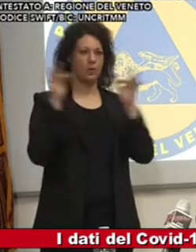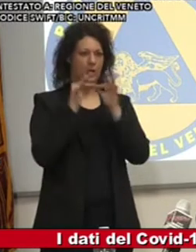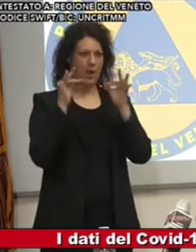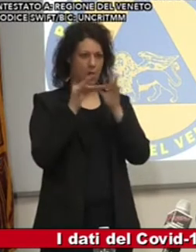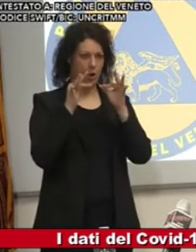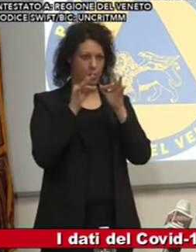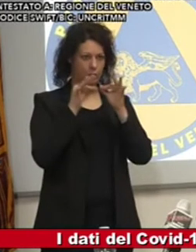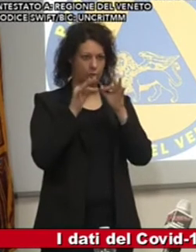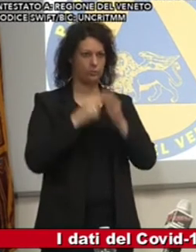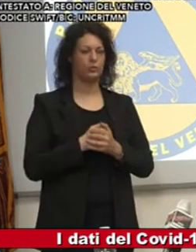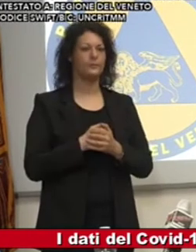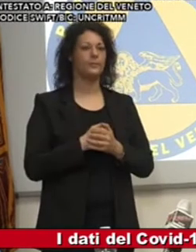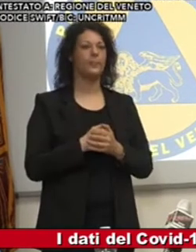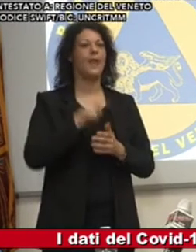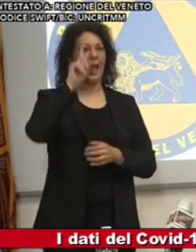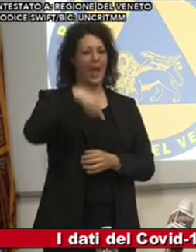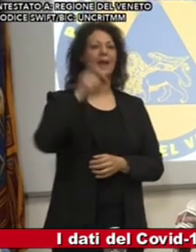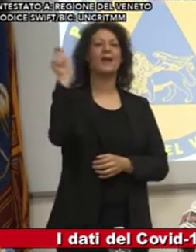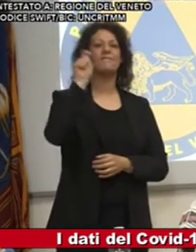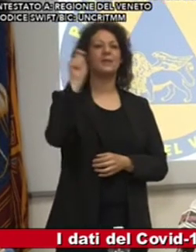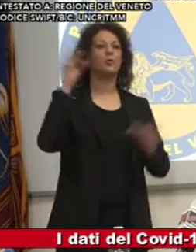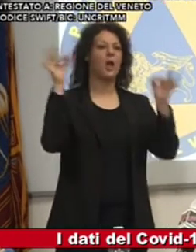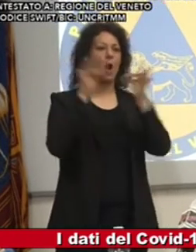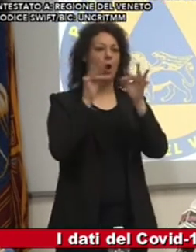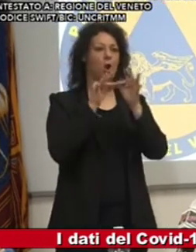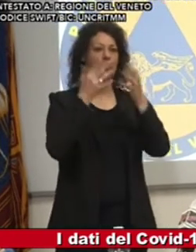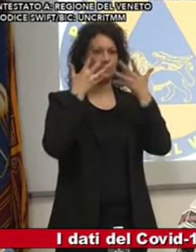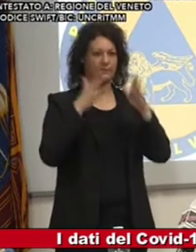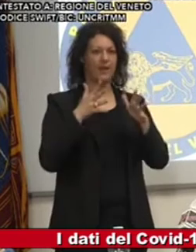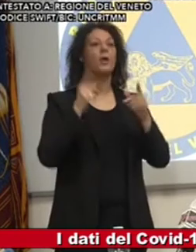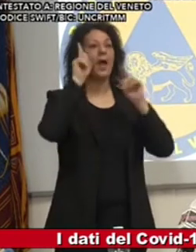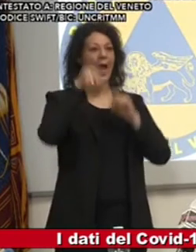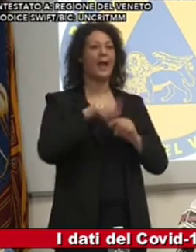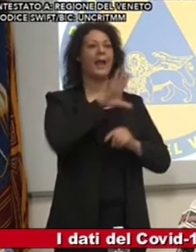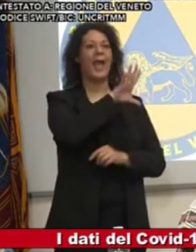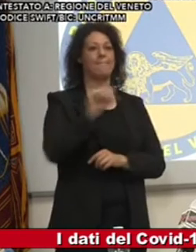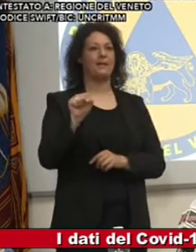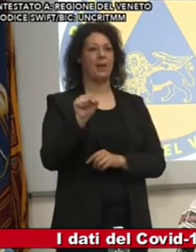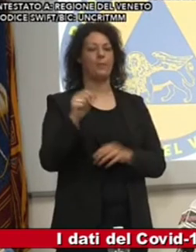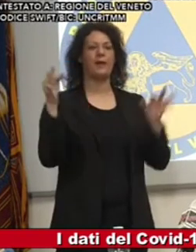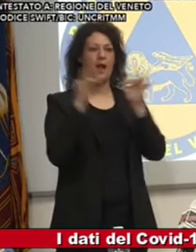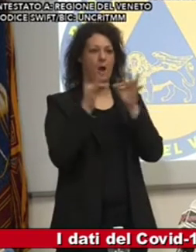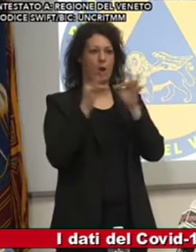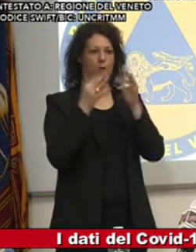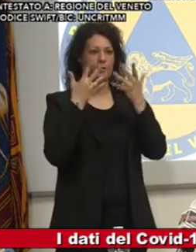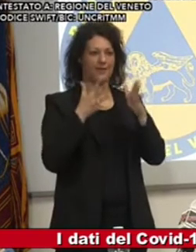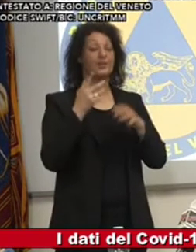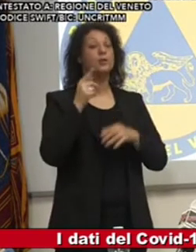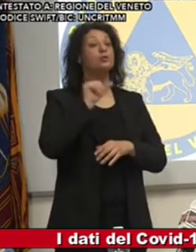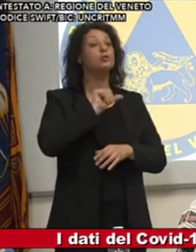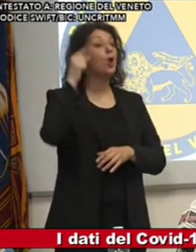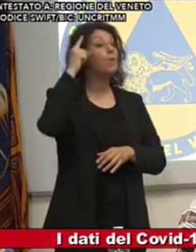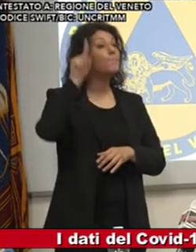oltre 5000 solo ieri 19250 sono i positivi in isolamento si trovano ancora a